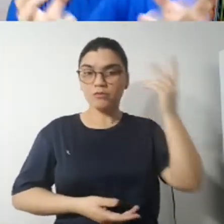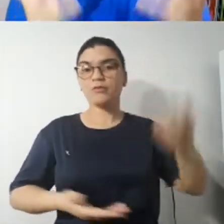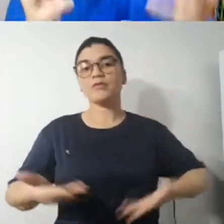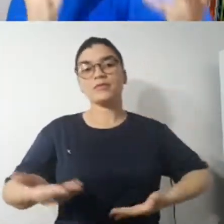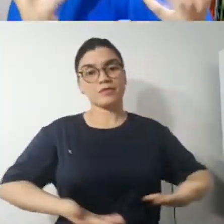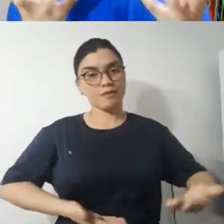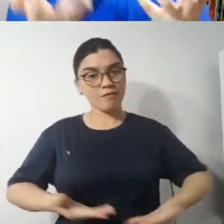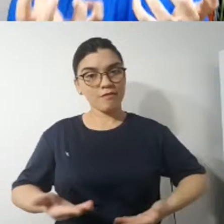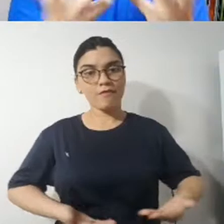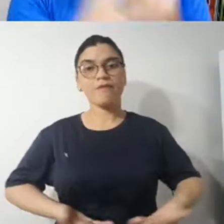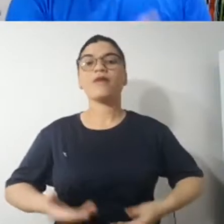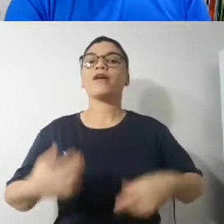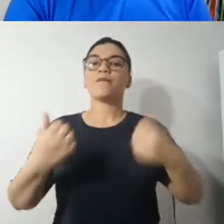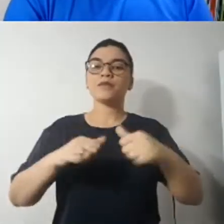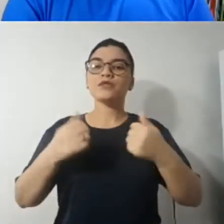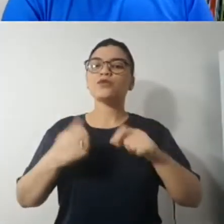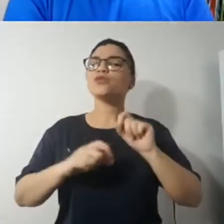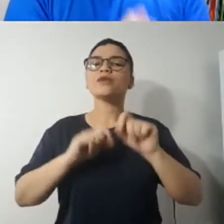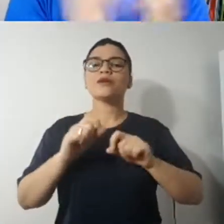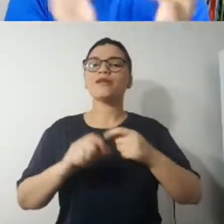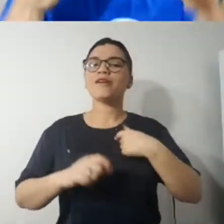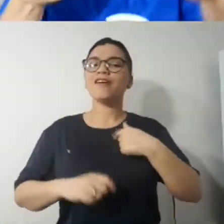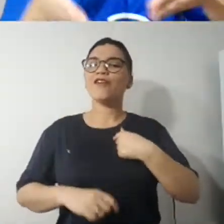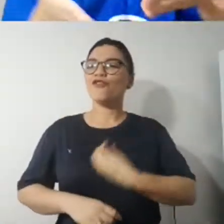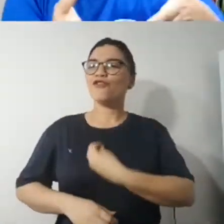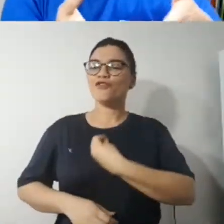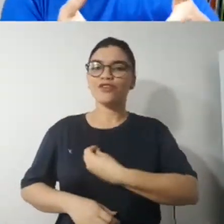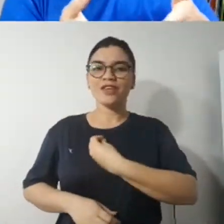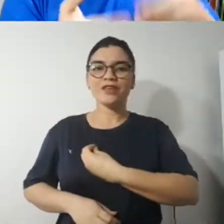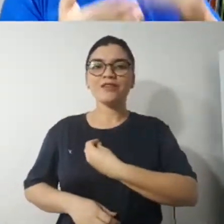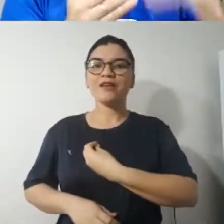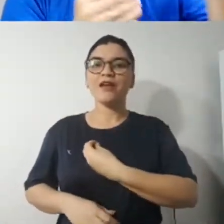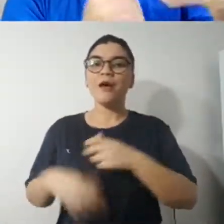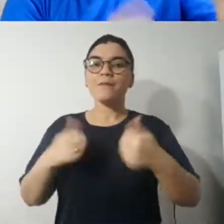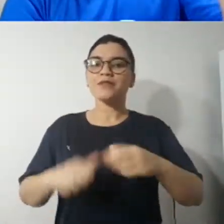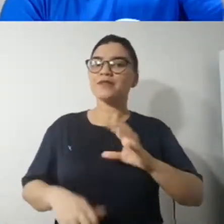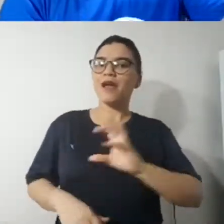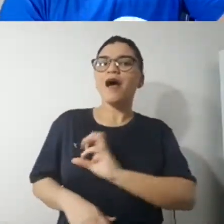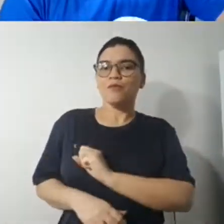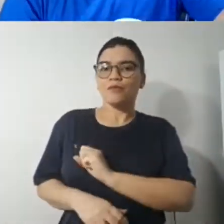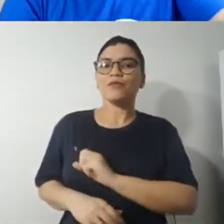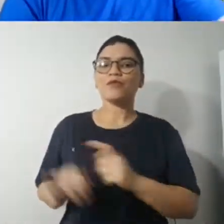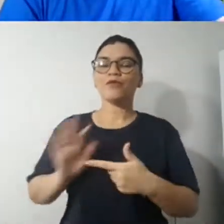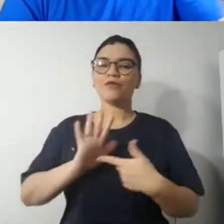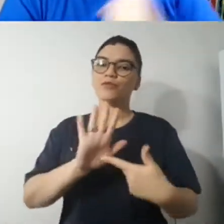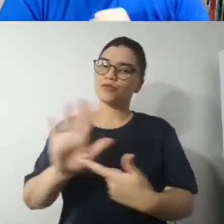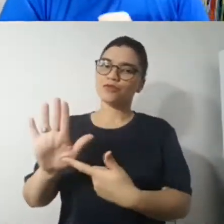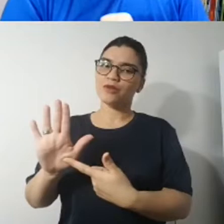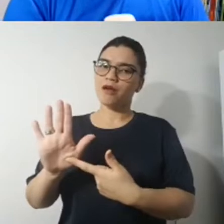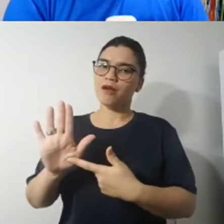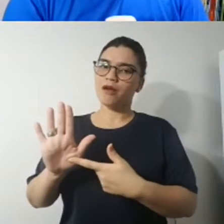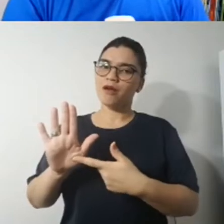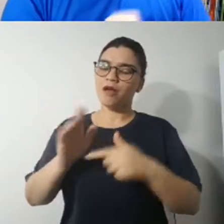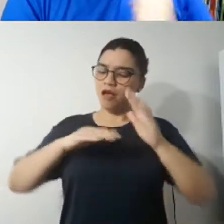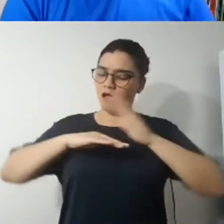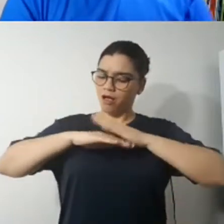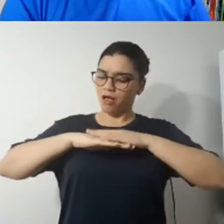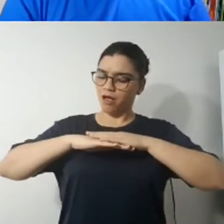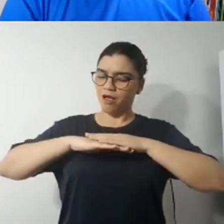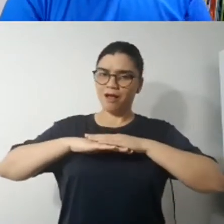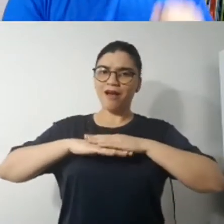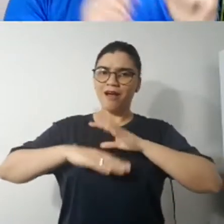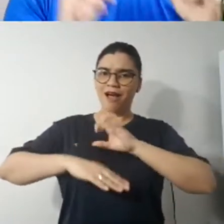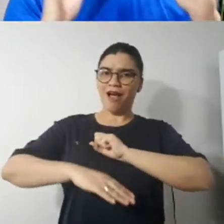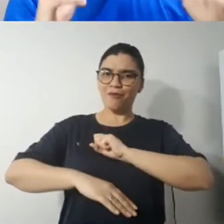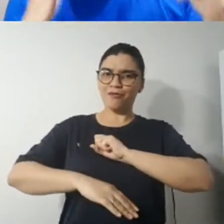sua existência, estando nesta terra ou estando na eternidade. E aí ele diz, aquele